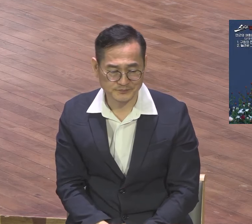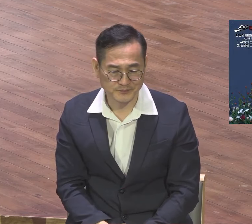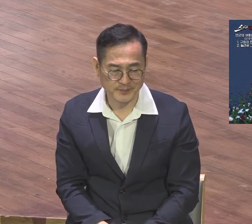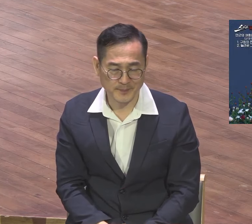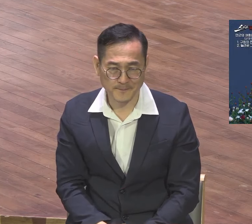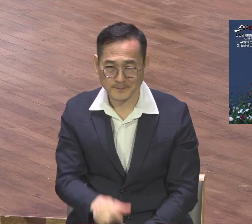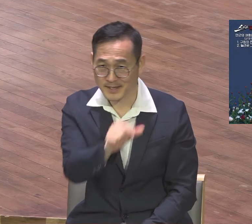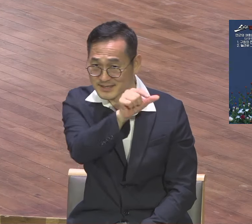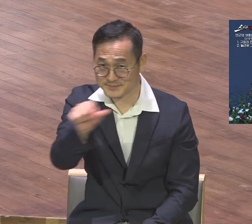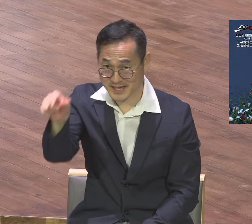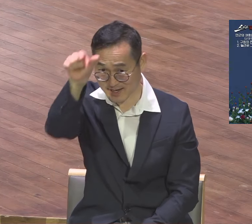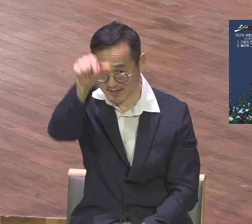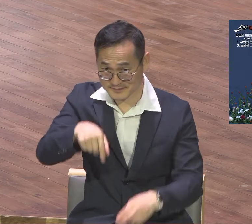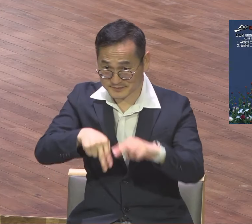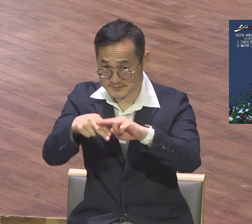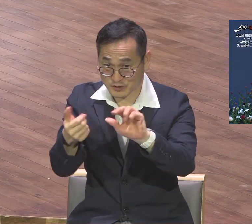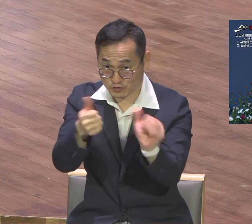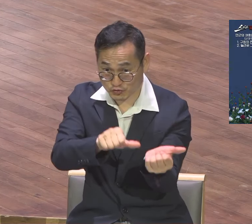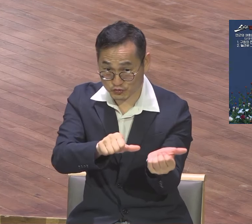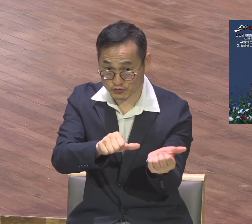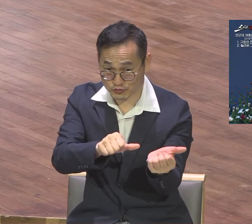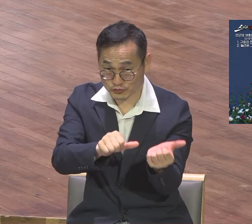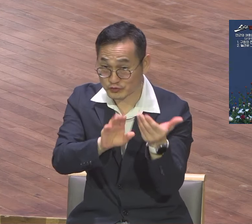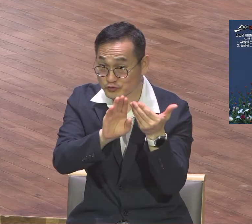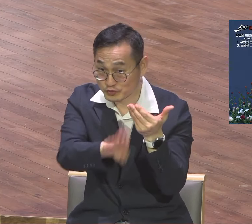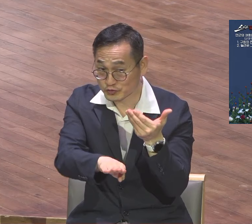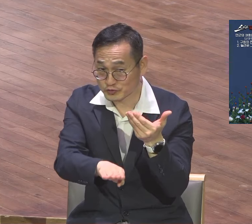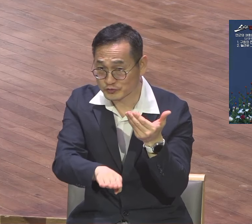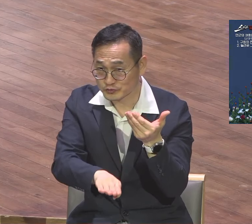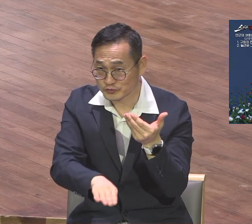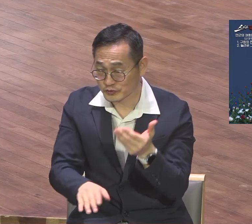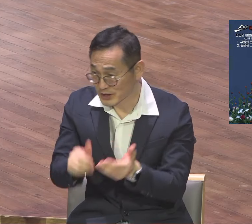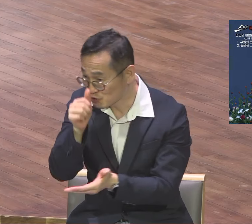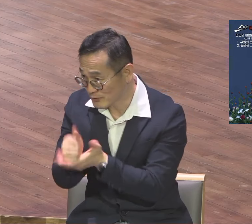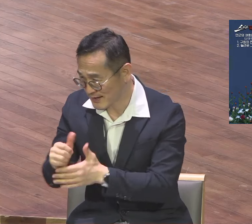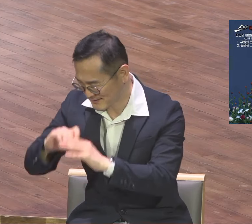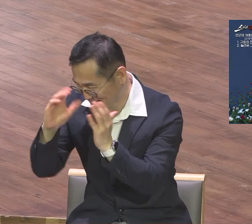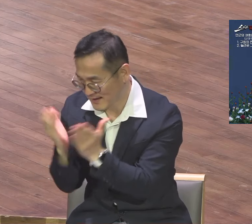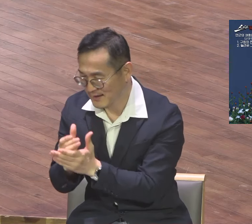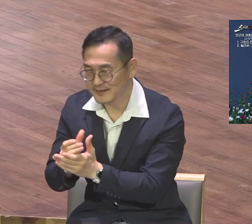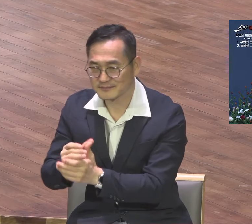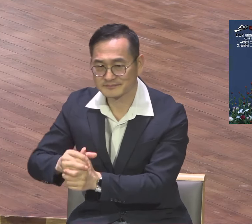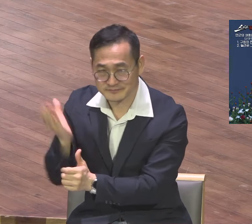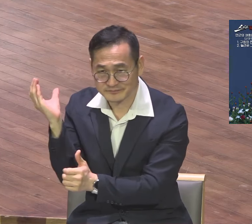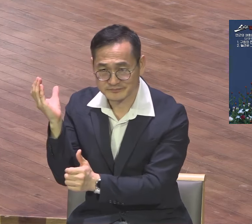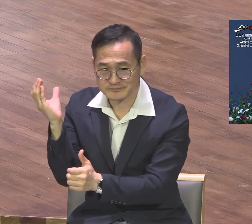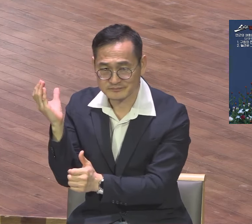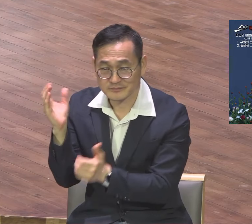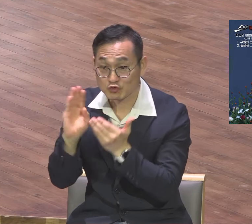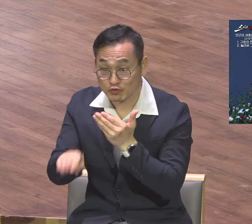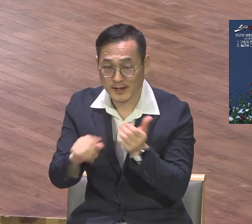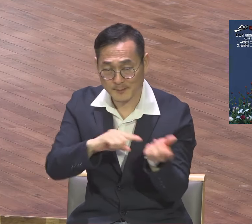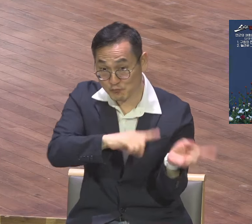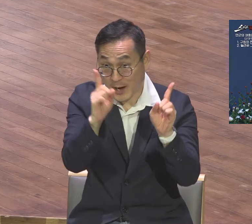십자가 대속 이후로 예수 그리스도가 온 세상의 통치자가 되었음을 강조하고